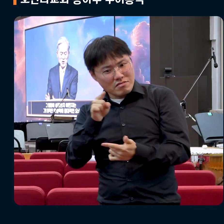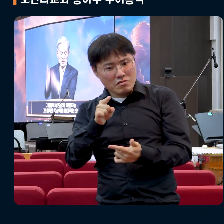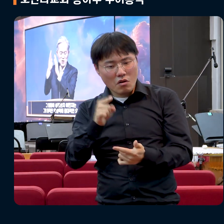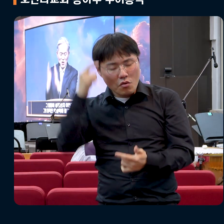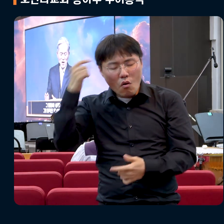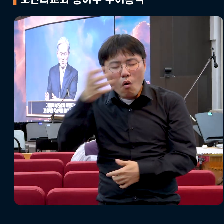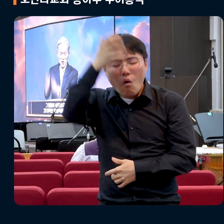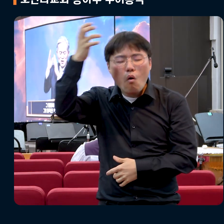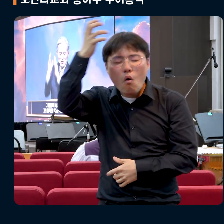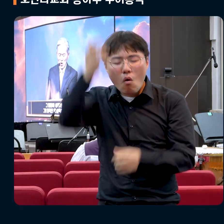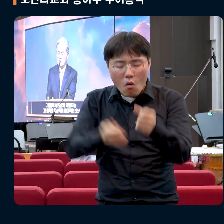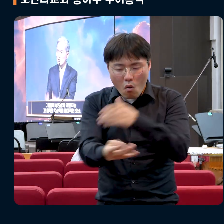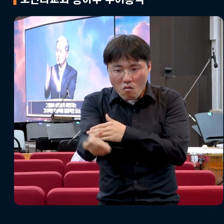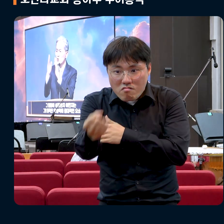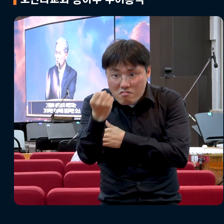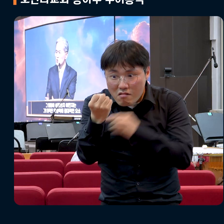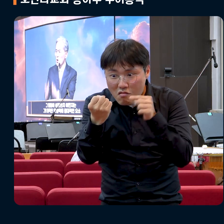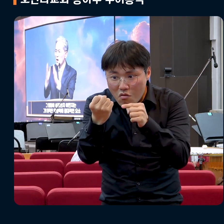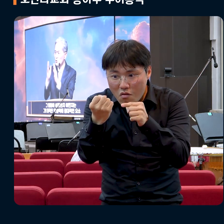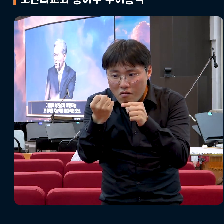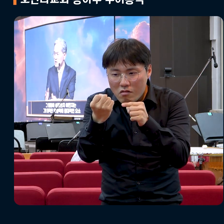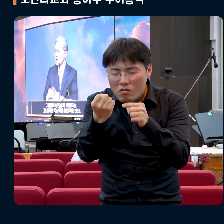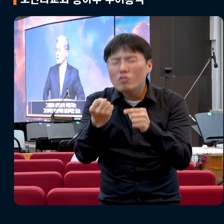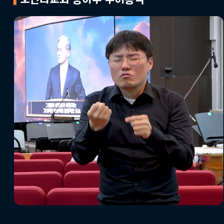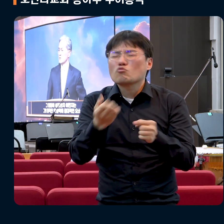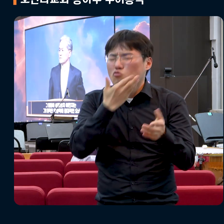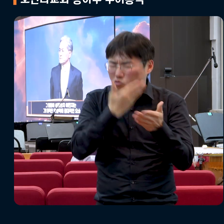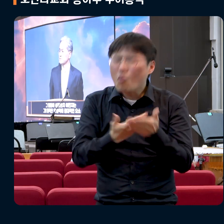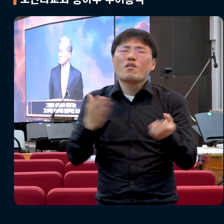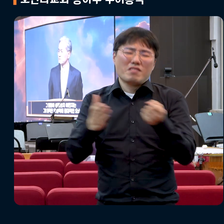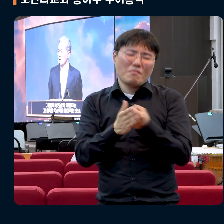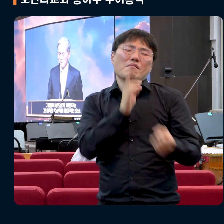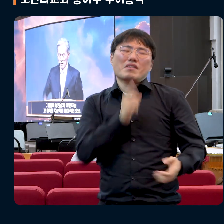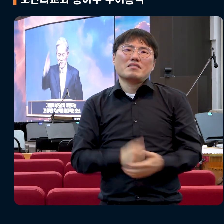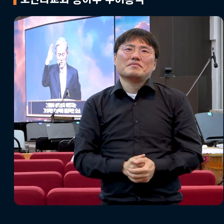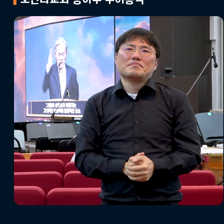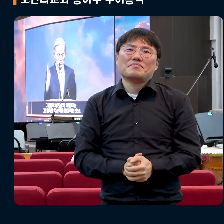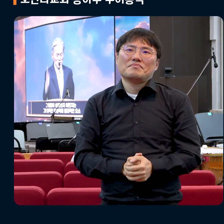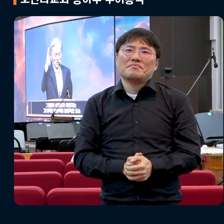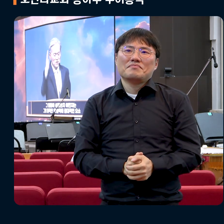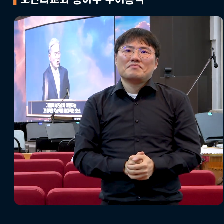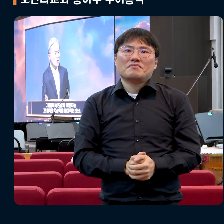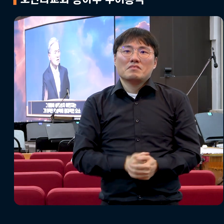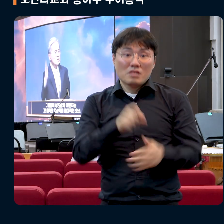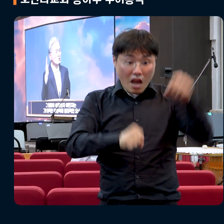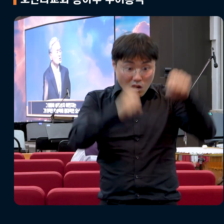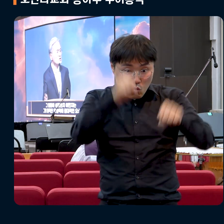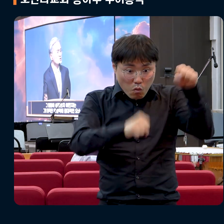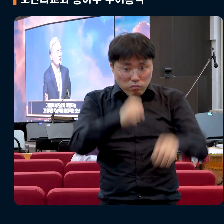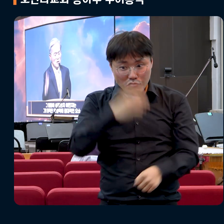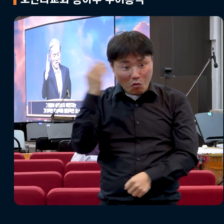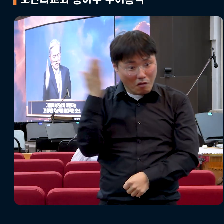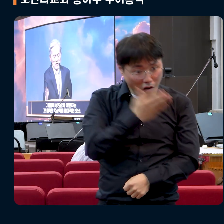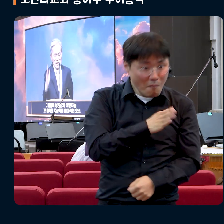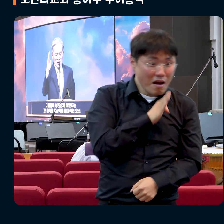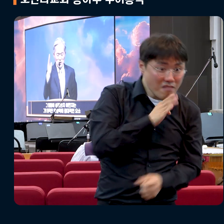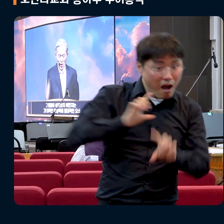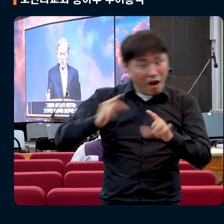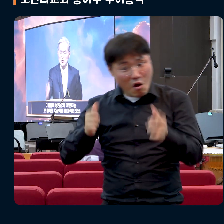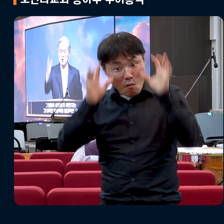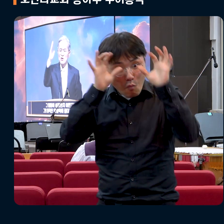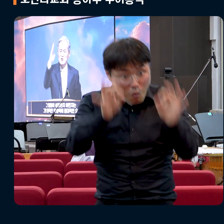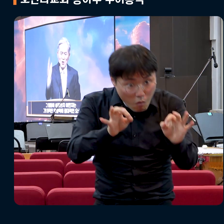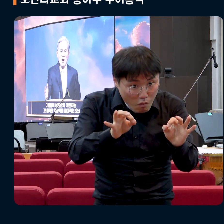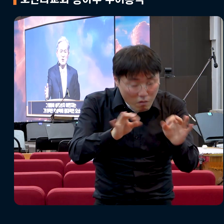그의 영적인 영향력의 절대적 요소가 되니까 말이죠. 예, 그 행동이 성결한지 어떤지는요,